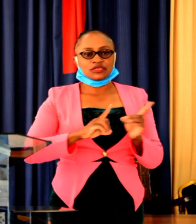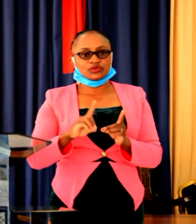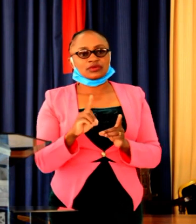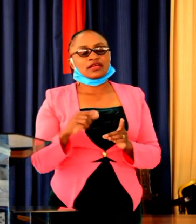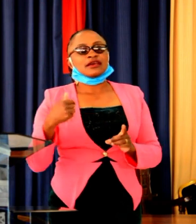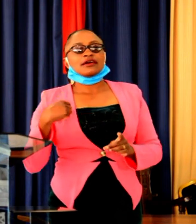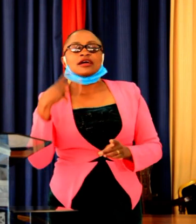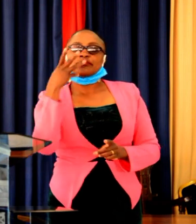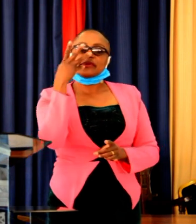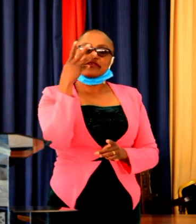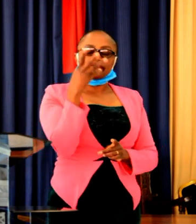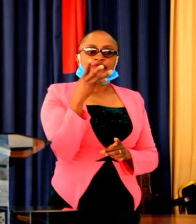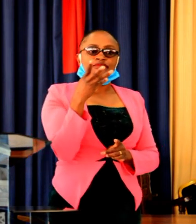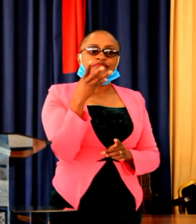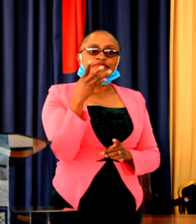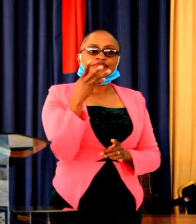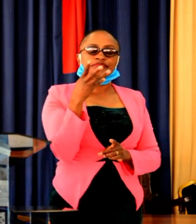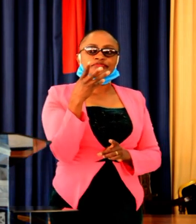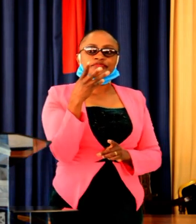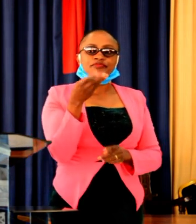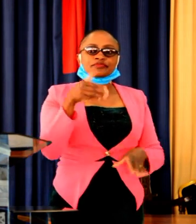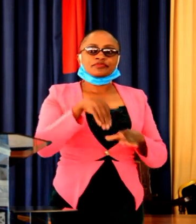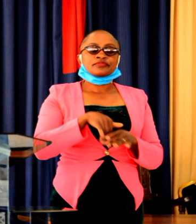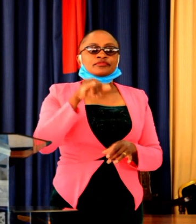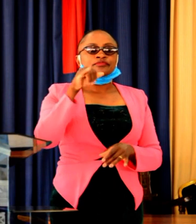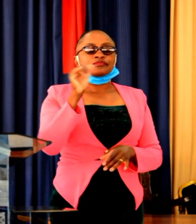kwamba katika Isaia